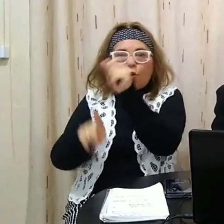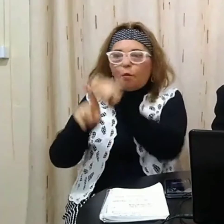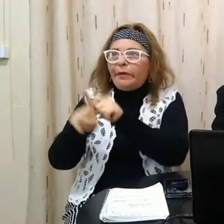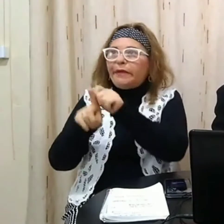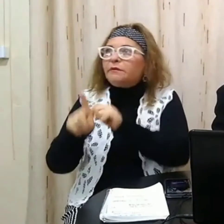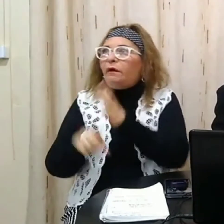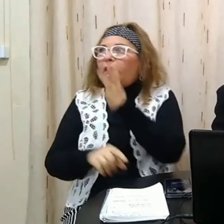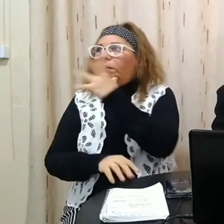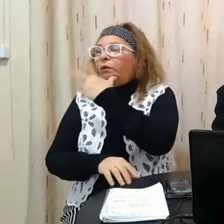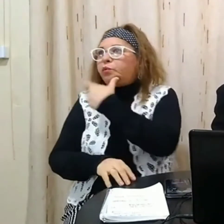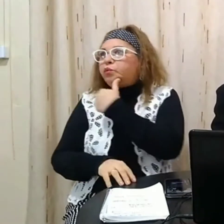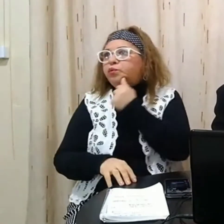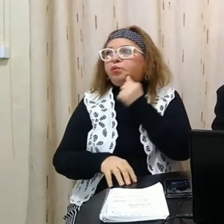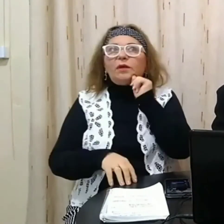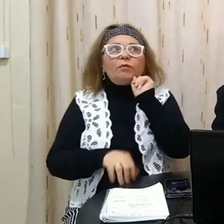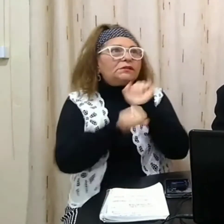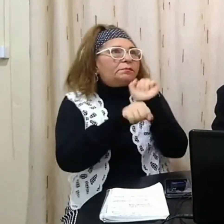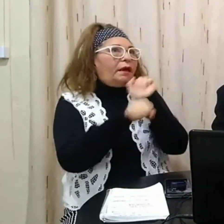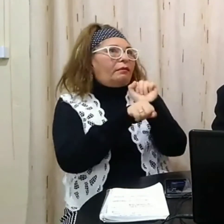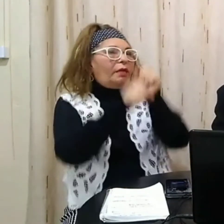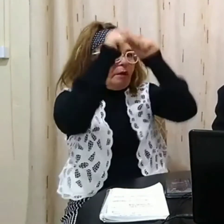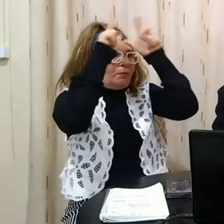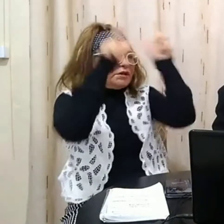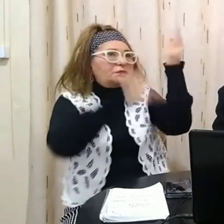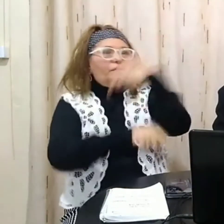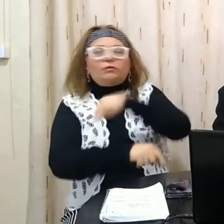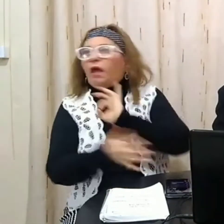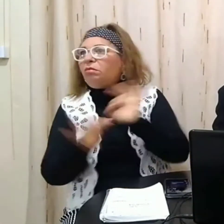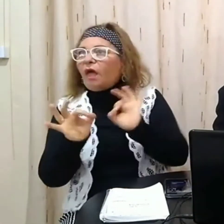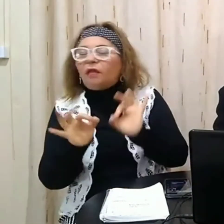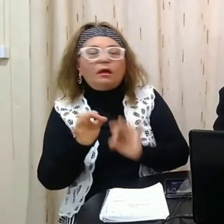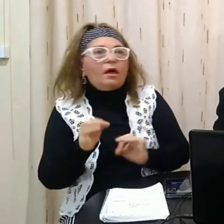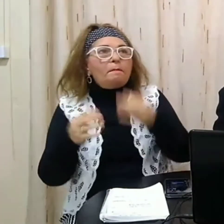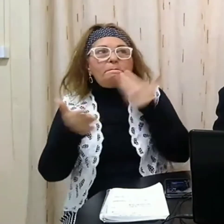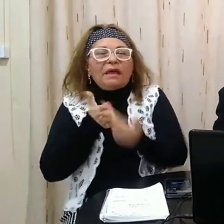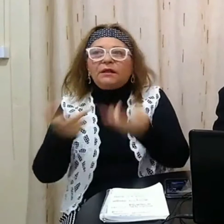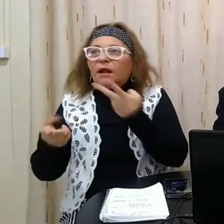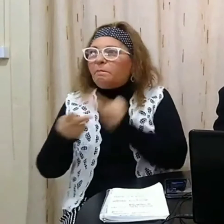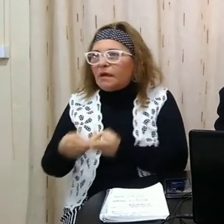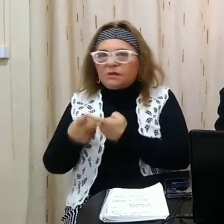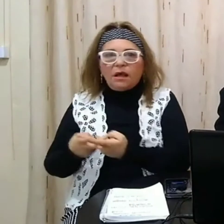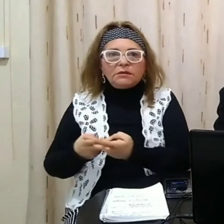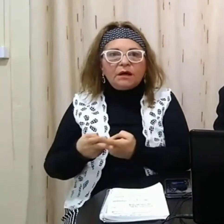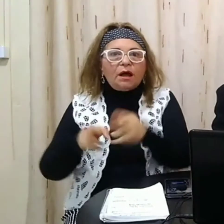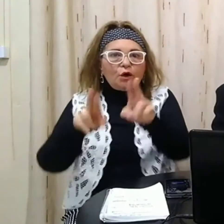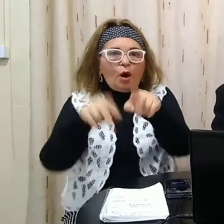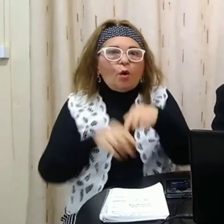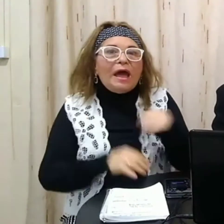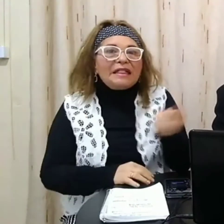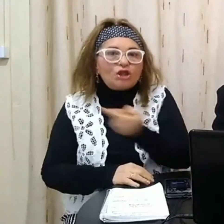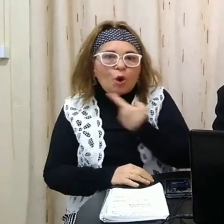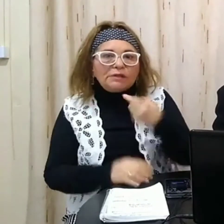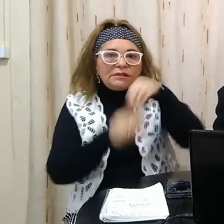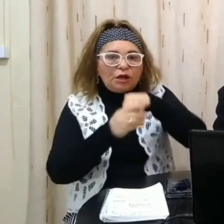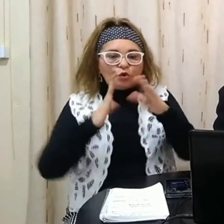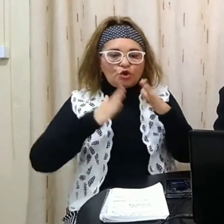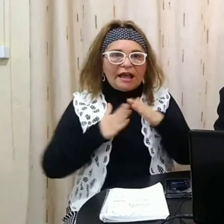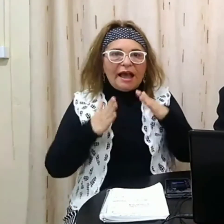Deus. Nós estamos há quase 4 meses numa quarentena. Eu espero que todos nós ainda estejamos